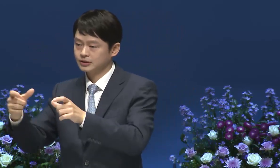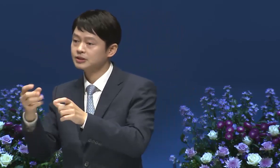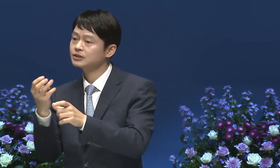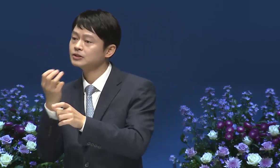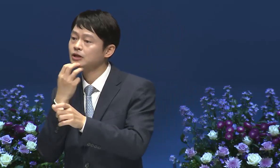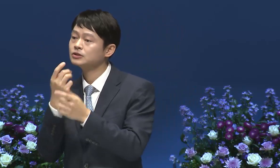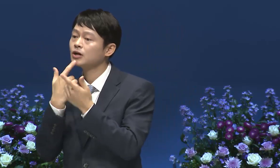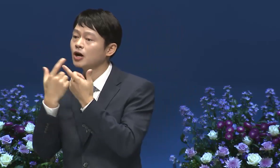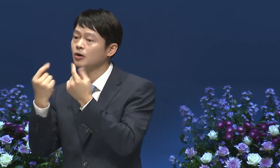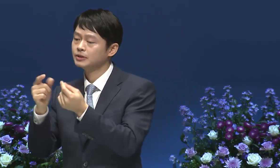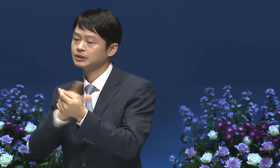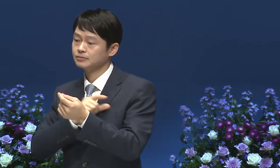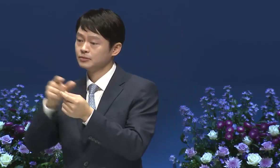있습니다.